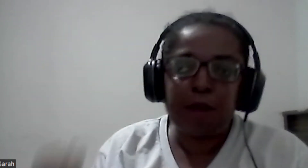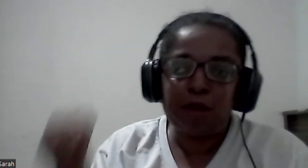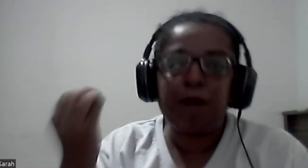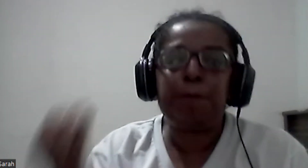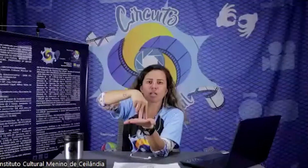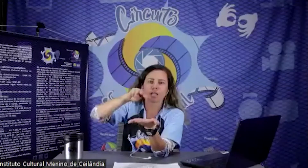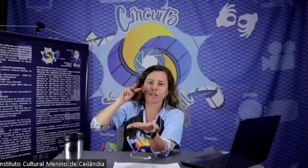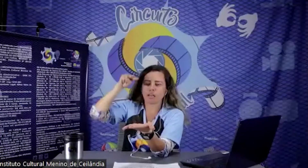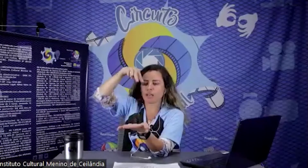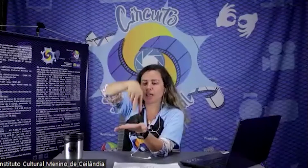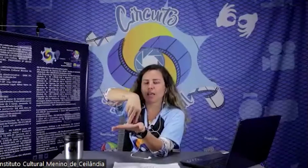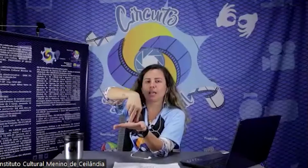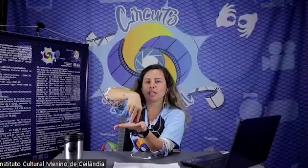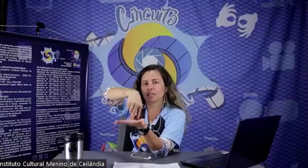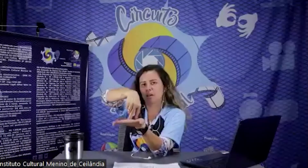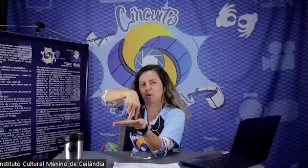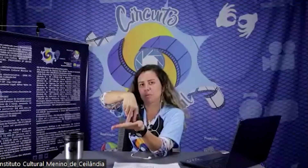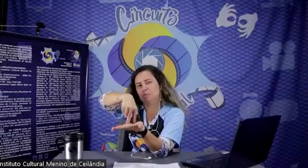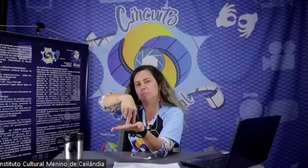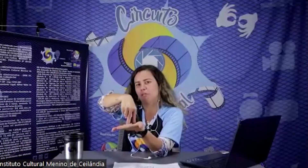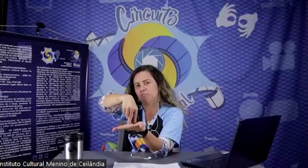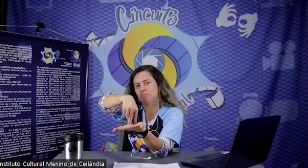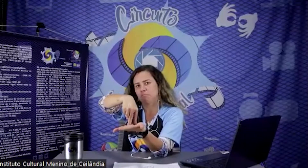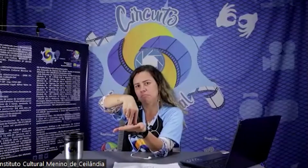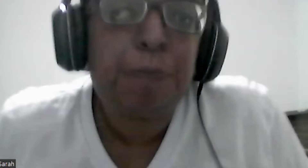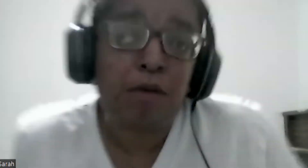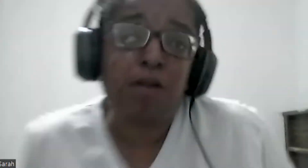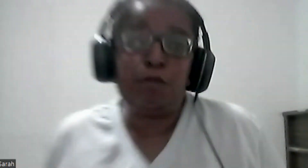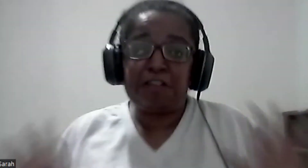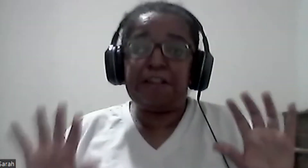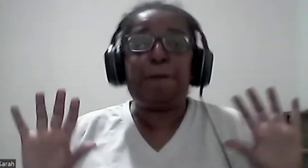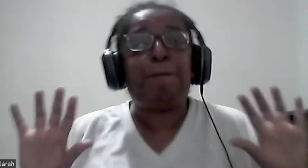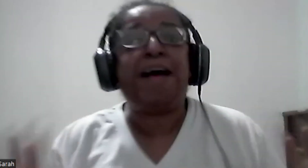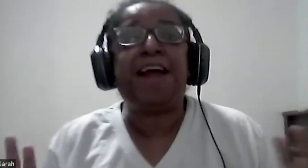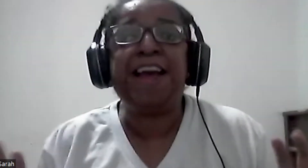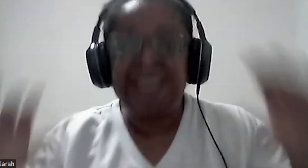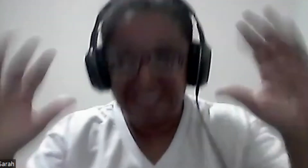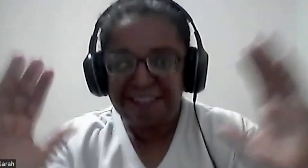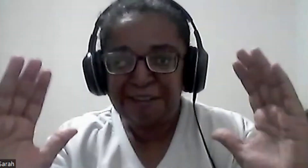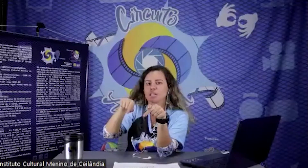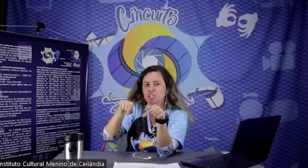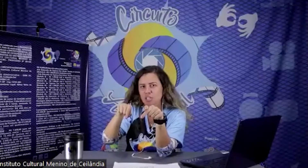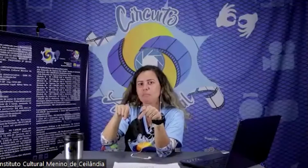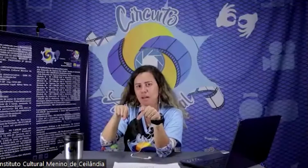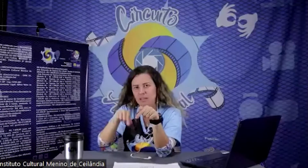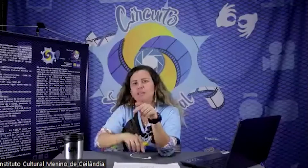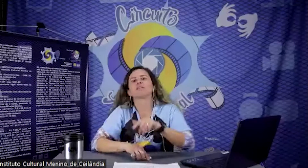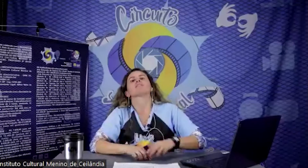que ele Protagonista, né? Ele é o principal. Ele é o principal, então vocês têm É ele. que parar e É para ele que a gente botar ele trabalha. lá no pedestal